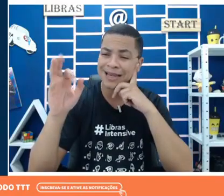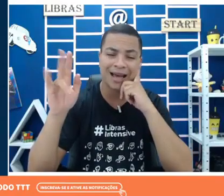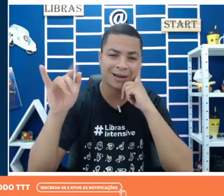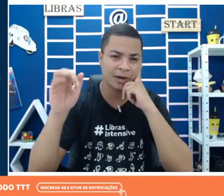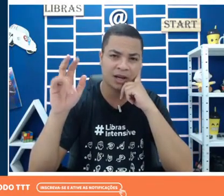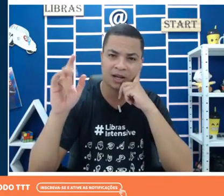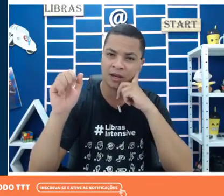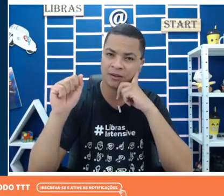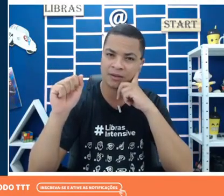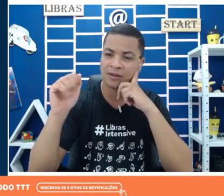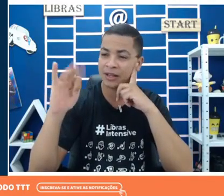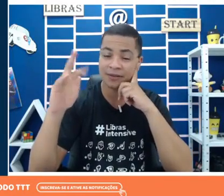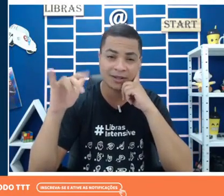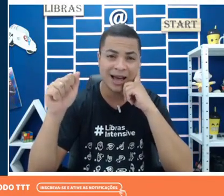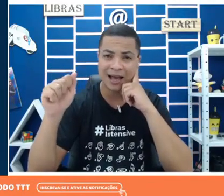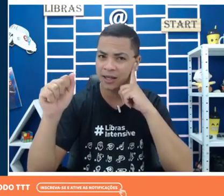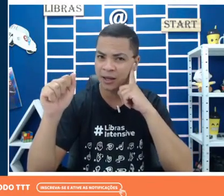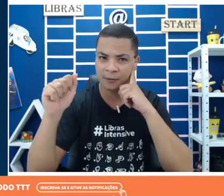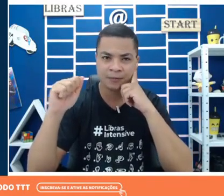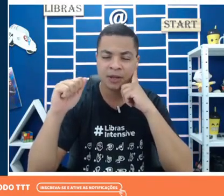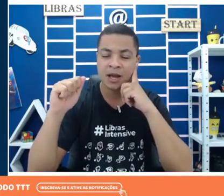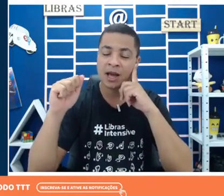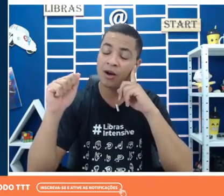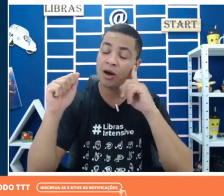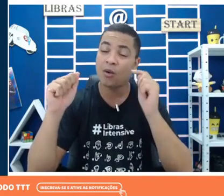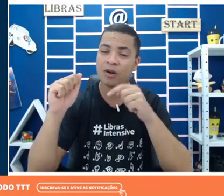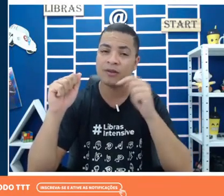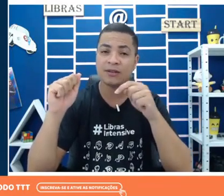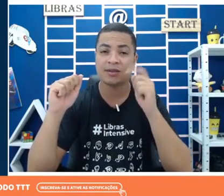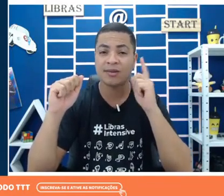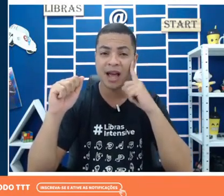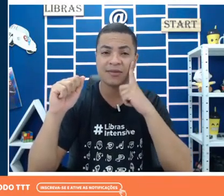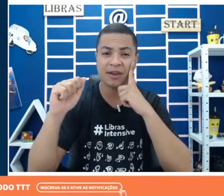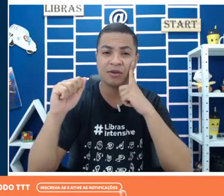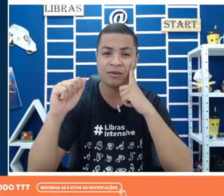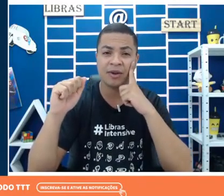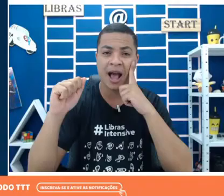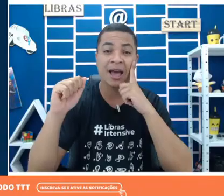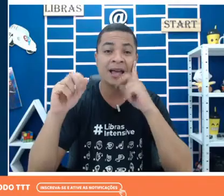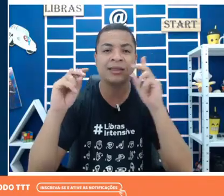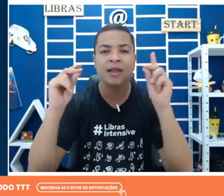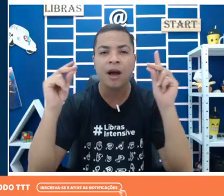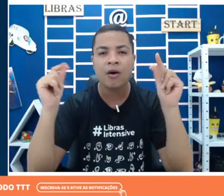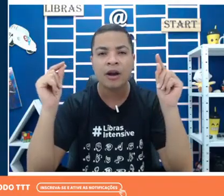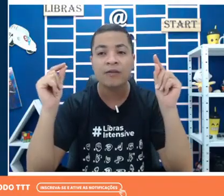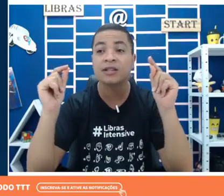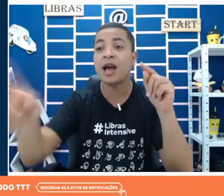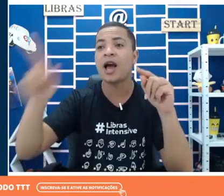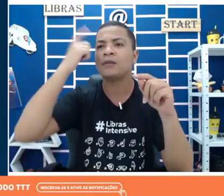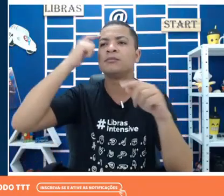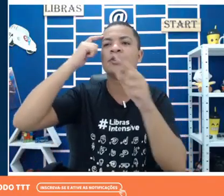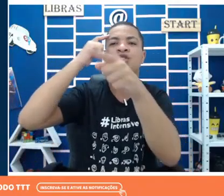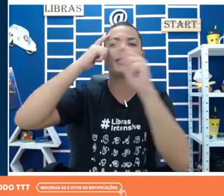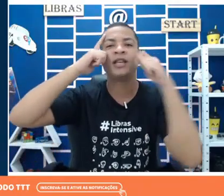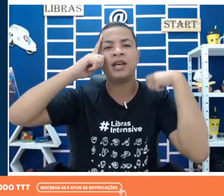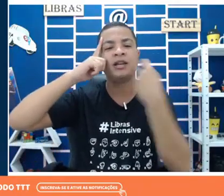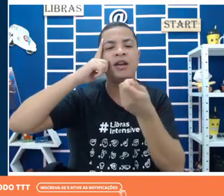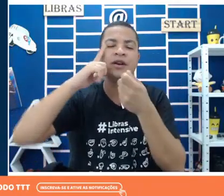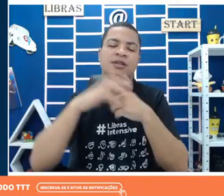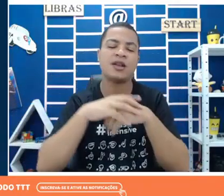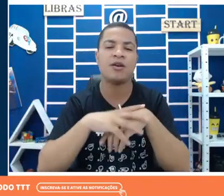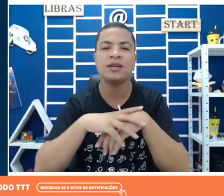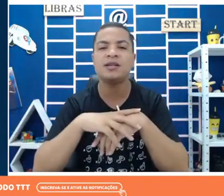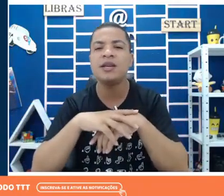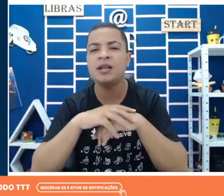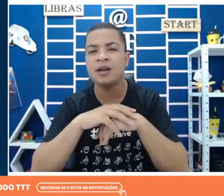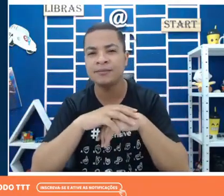um nada para ele aqui. Você não vai estar fazendo nada aqui. Agora, quando você faz um classificador no lugar, na hora ele faz assim, já sei. E ele